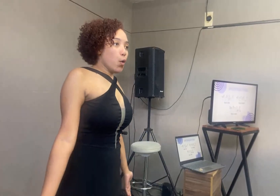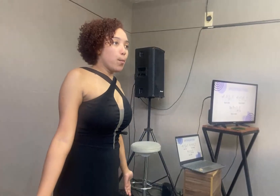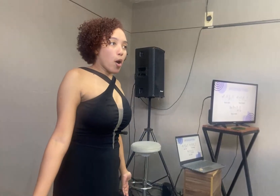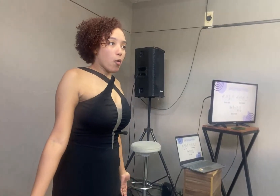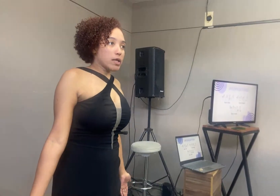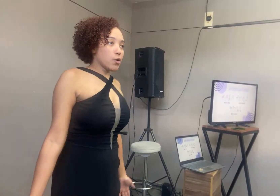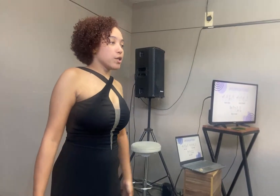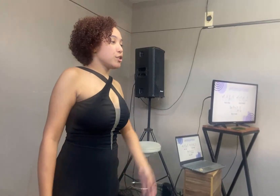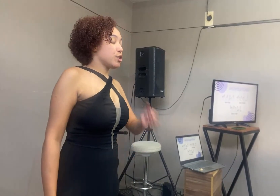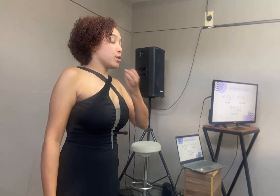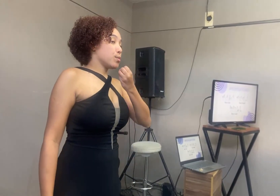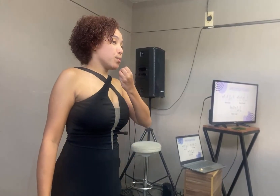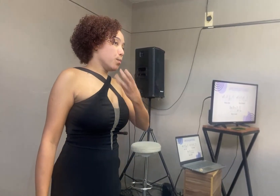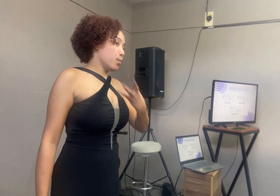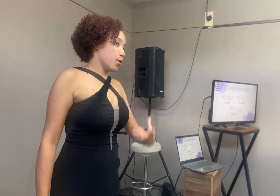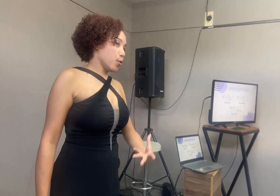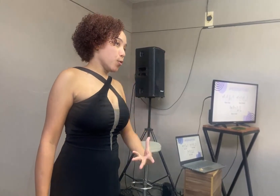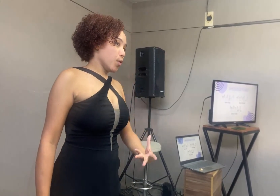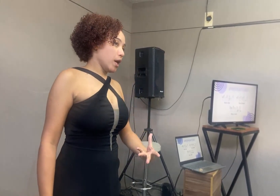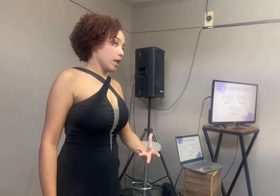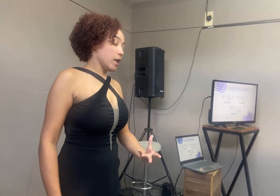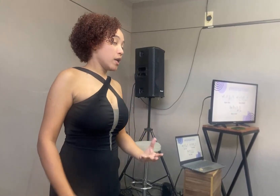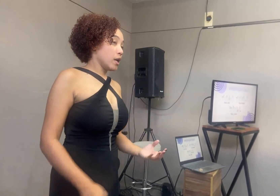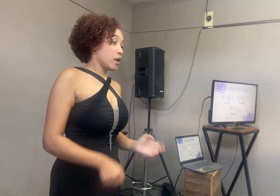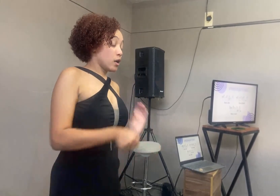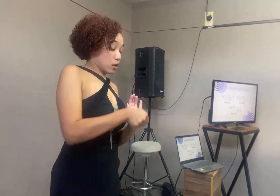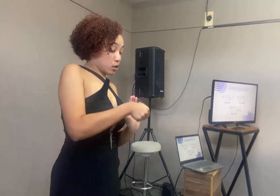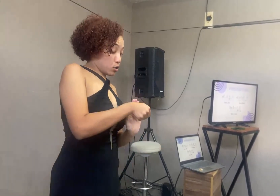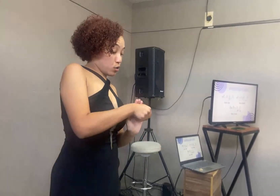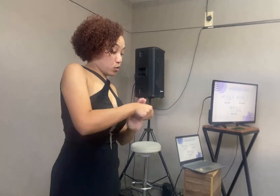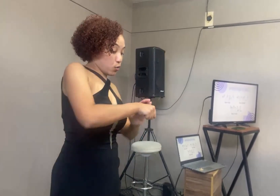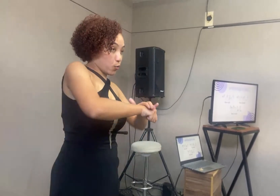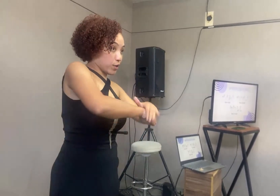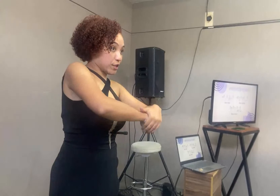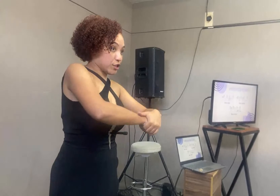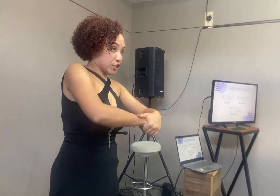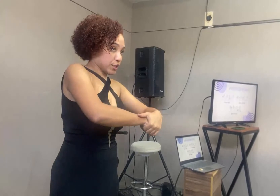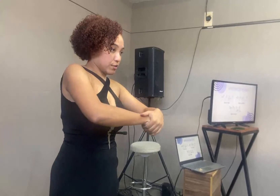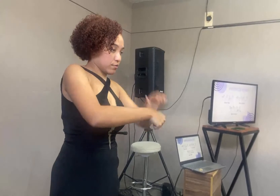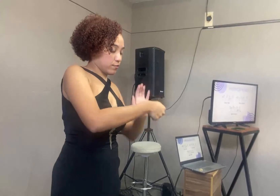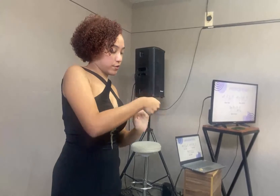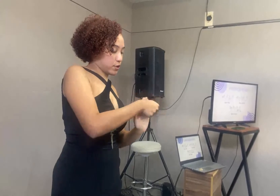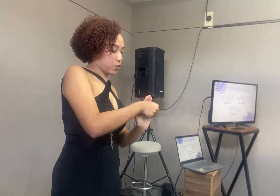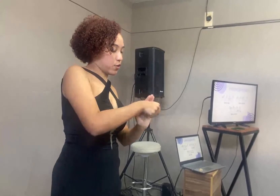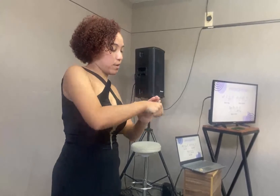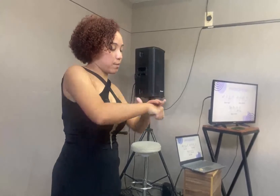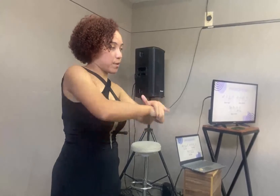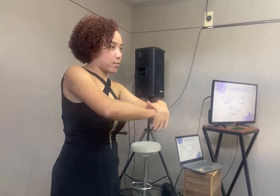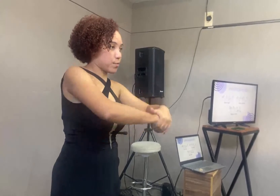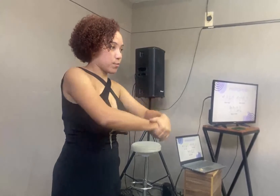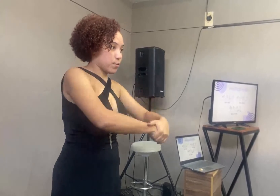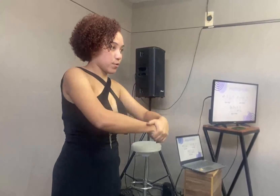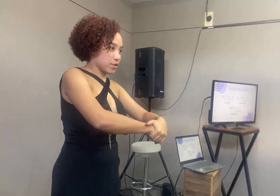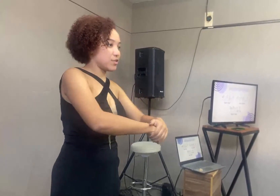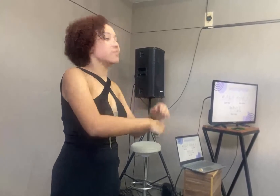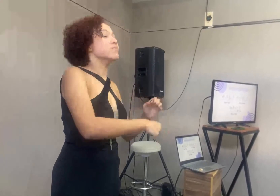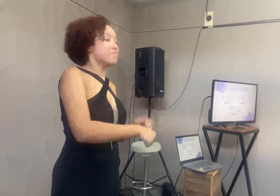E o boa noite. Boa noite. Você cobre a mão. Sol.